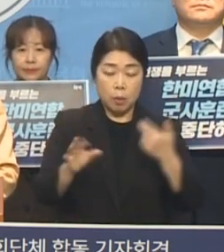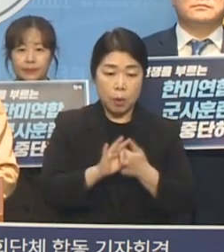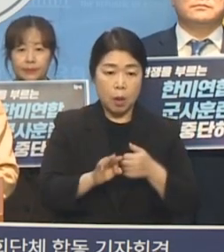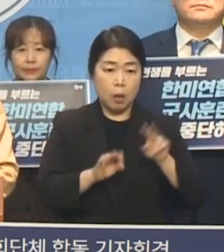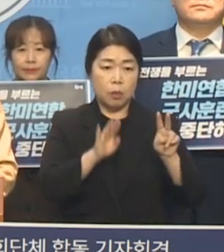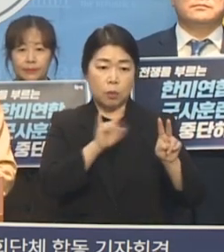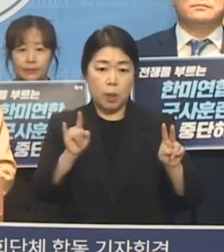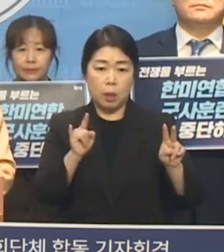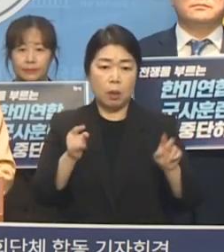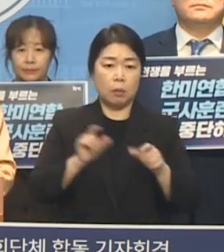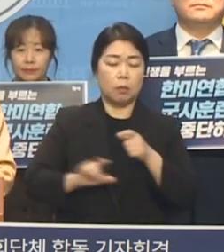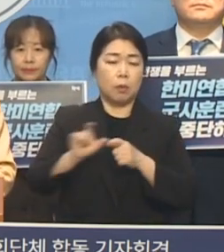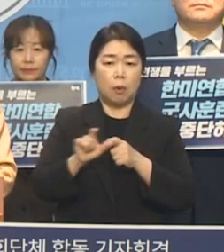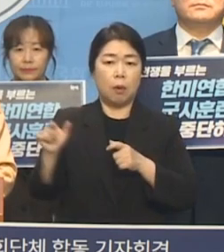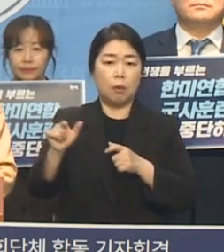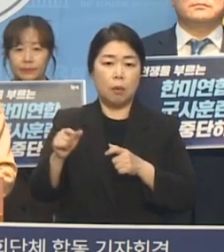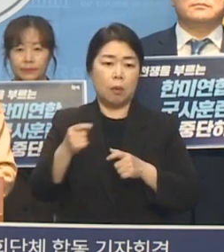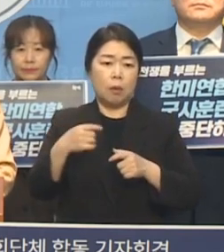강도와 규모입니다.